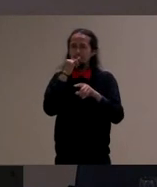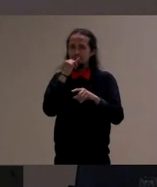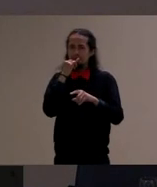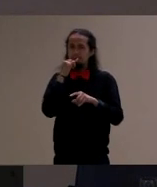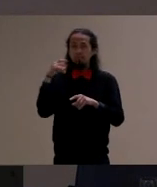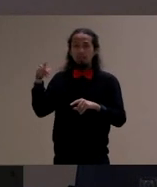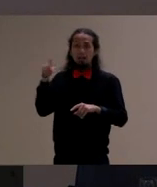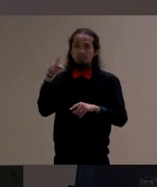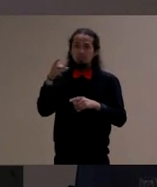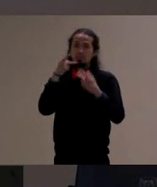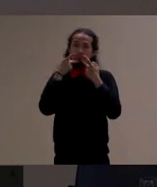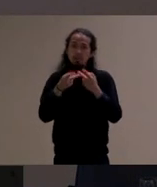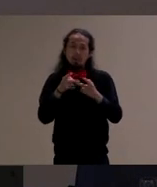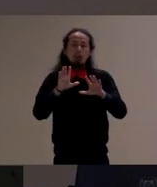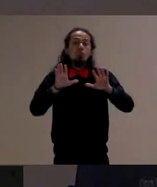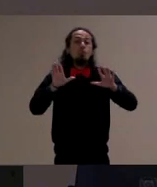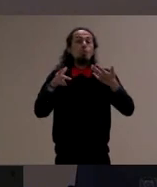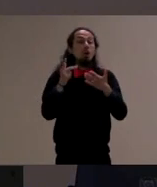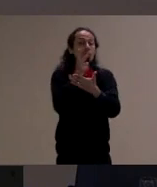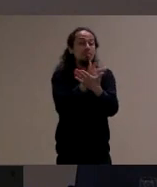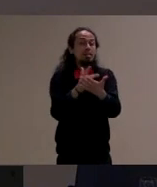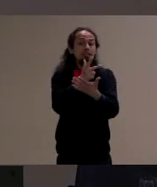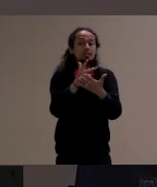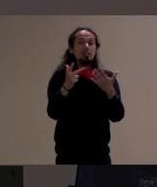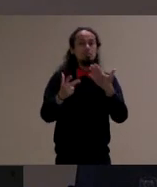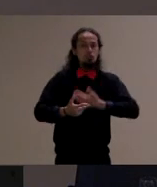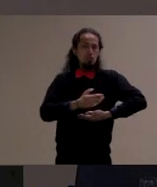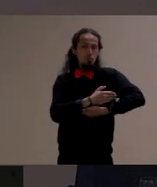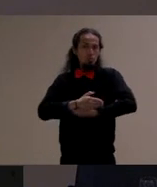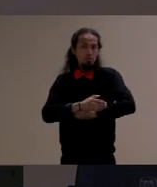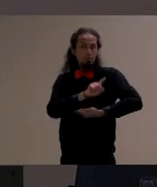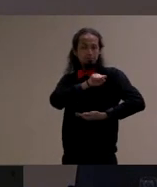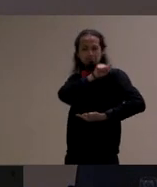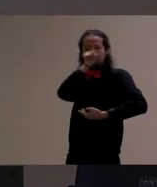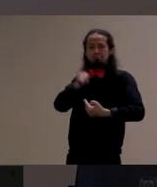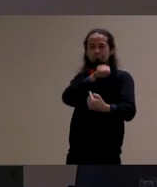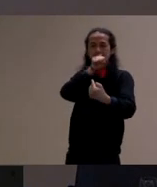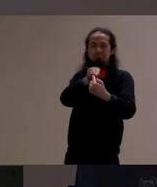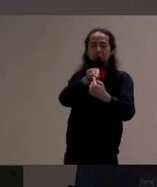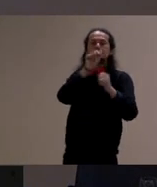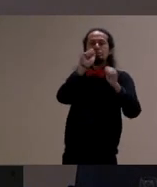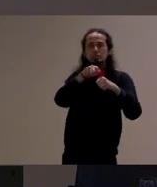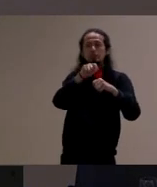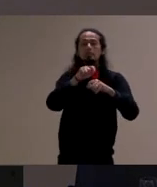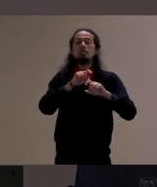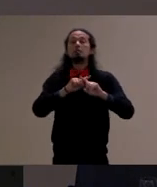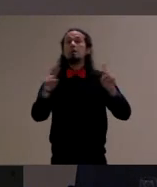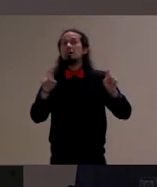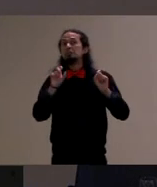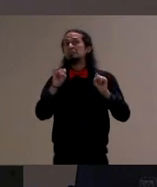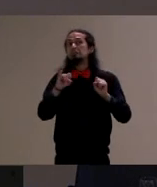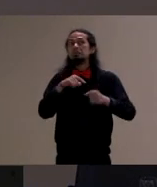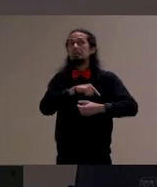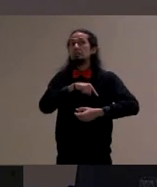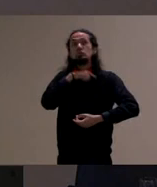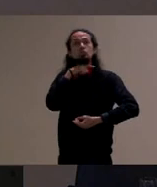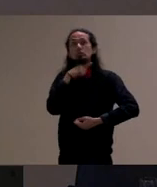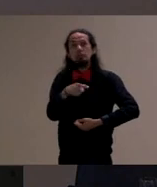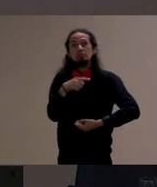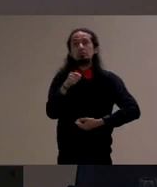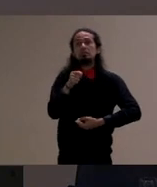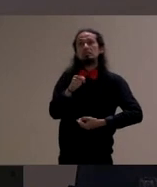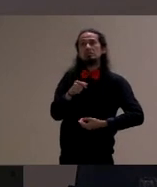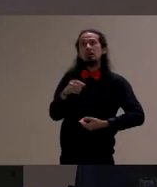apontar E se o bebê não consegui apontar então né ele ainda precisa aprender alguma coisa porque ele ainda não tá conseguindo apontar